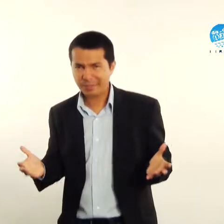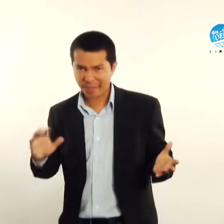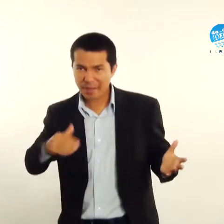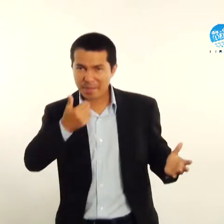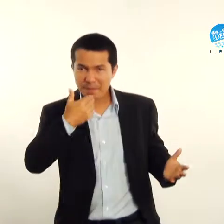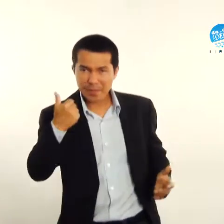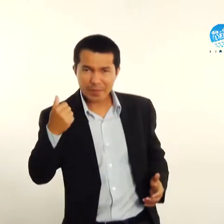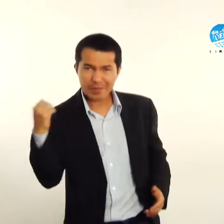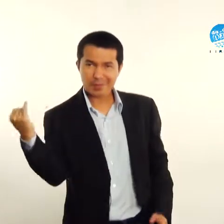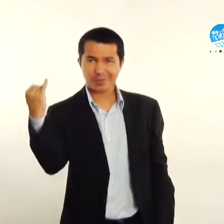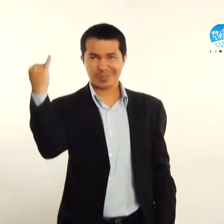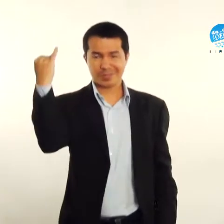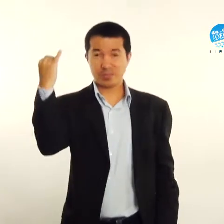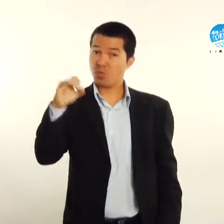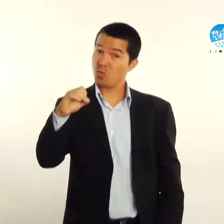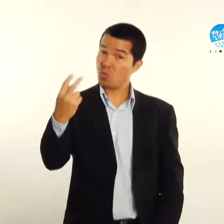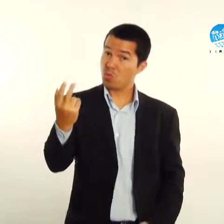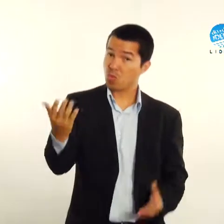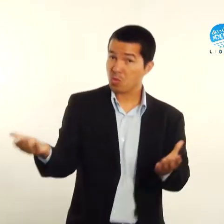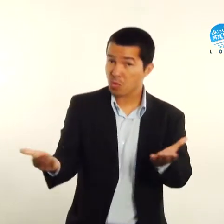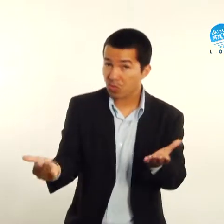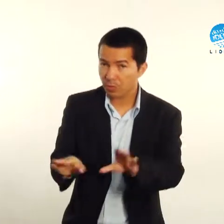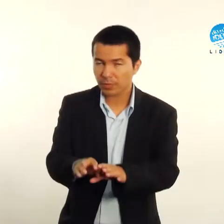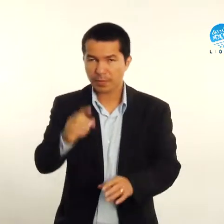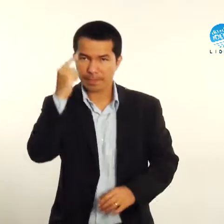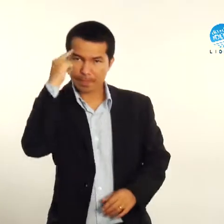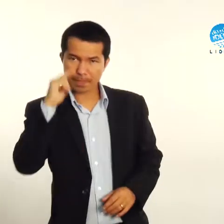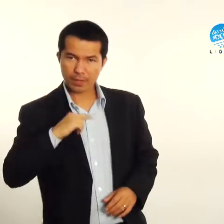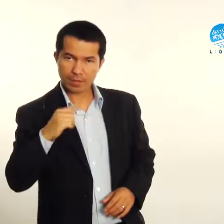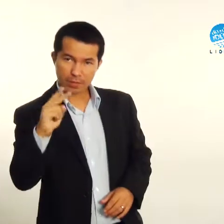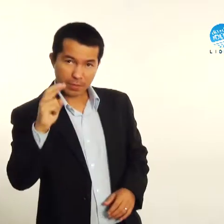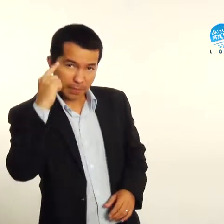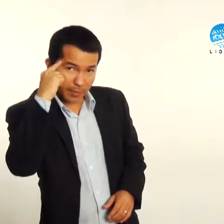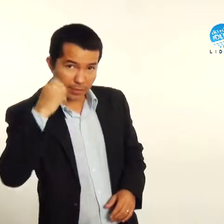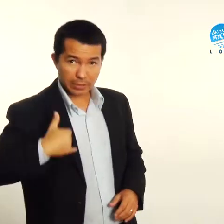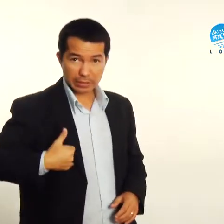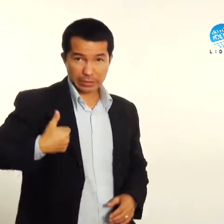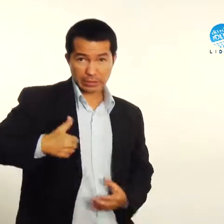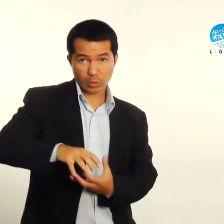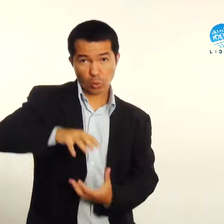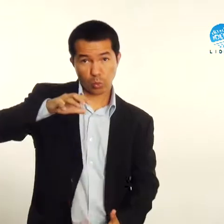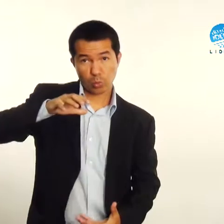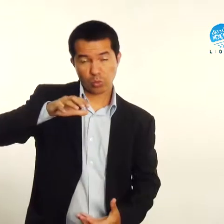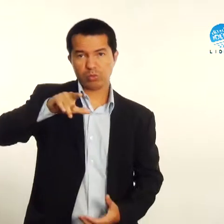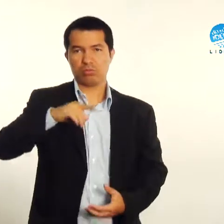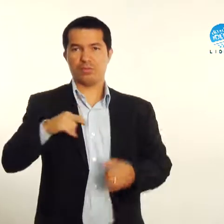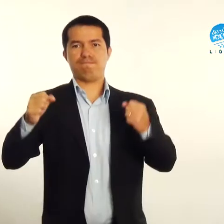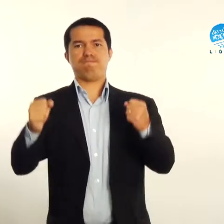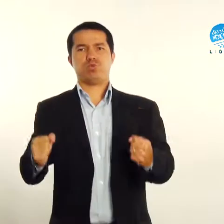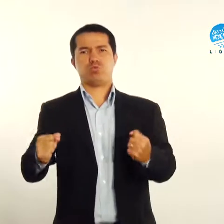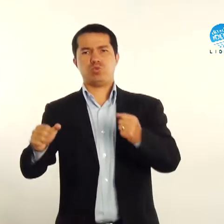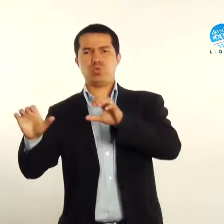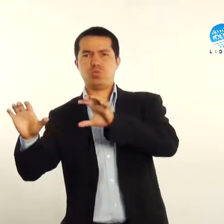Aquele que detém, quem sabe, poder, dependendo da sua idade, que detém poder no contexto